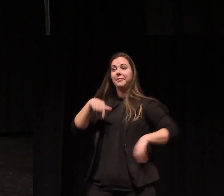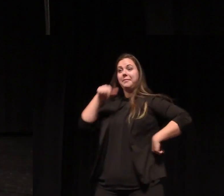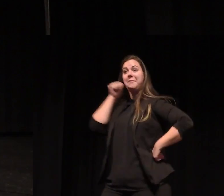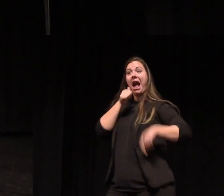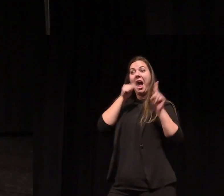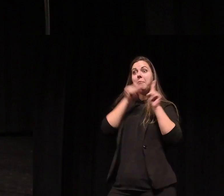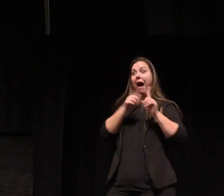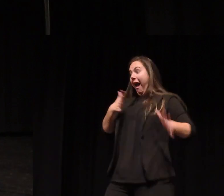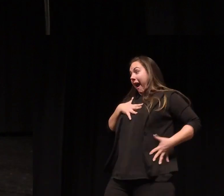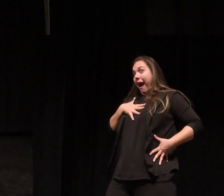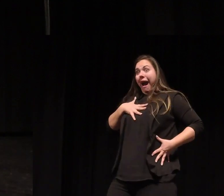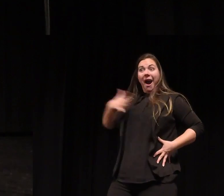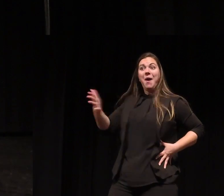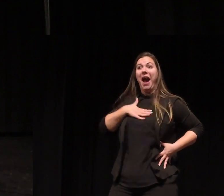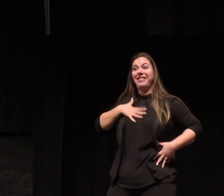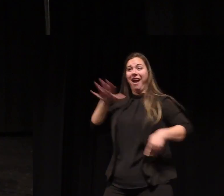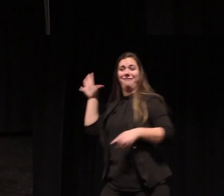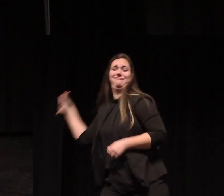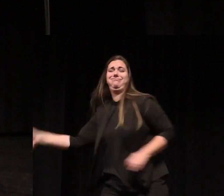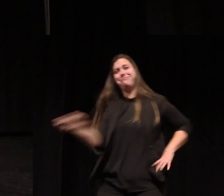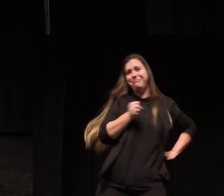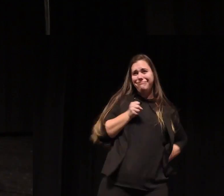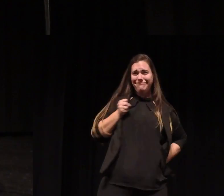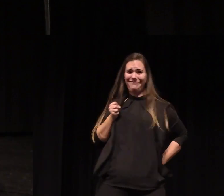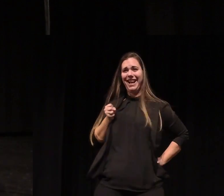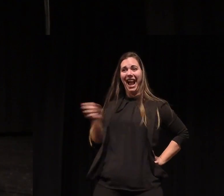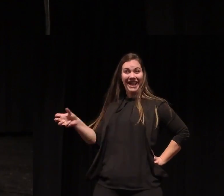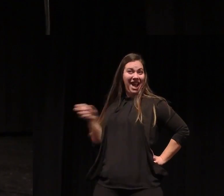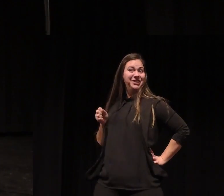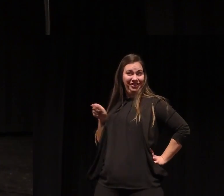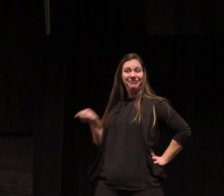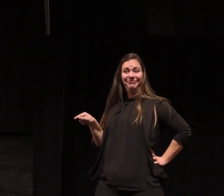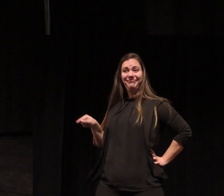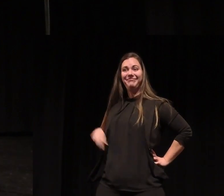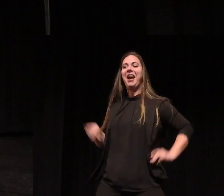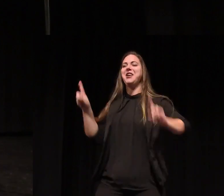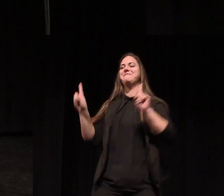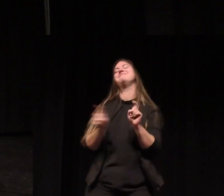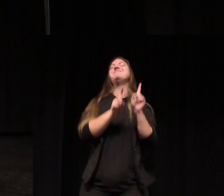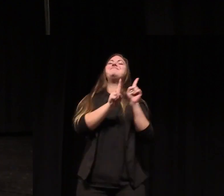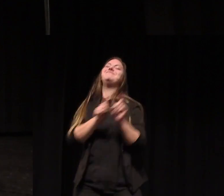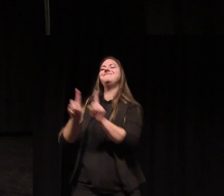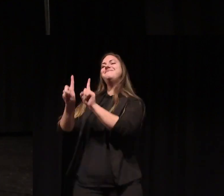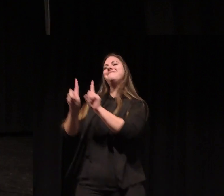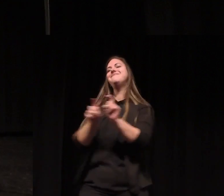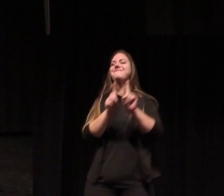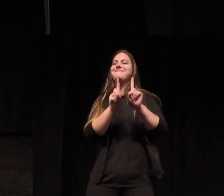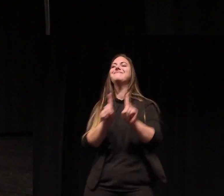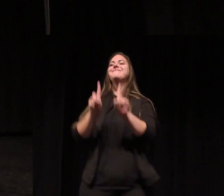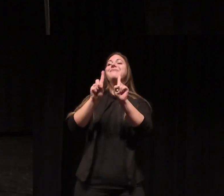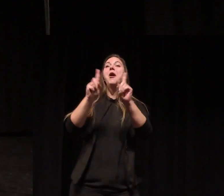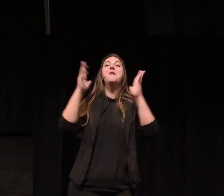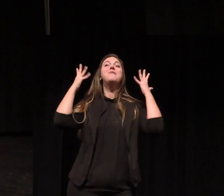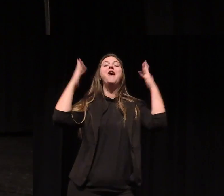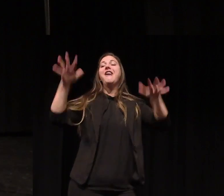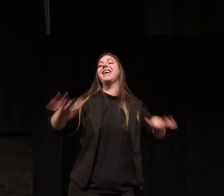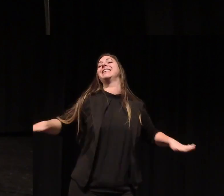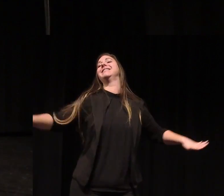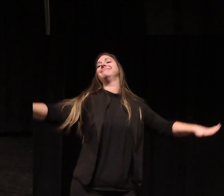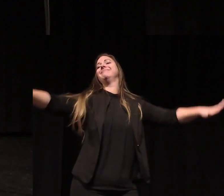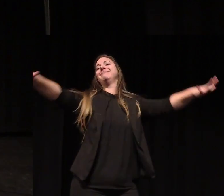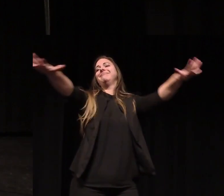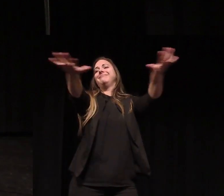engagé tout de suite, le petit Marc-André. Les deux sont rendus jusqu'au verger, mais même avec l'aide du petit